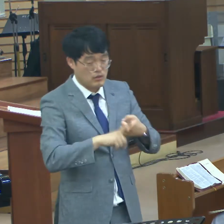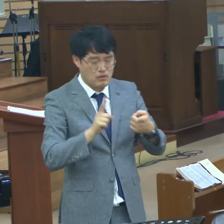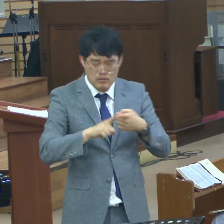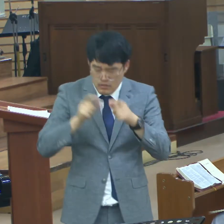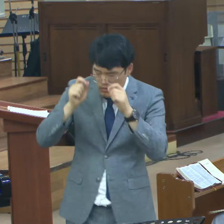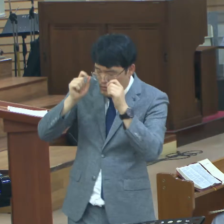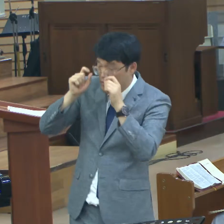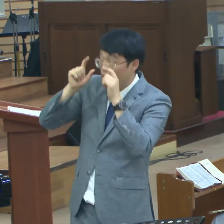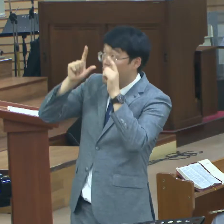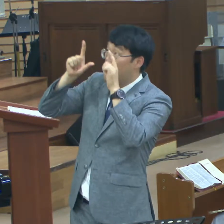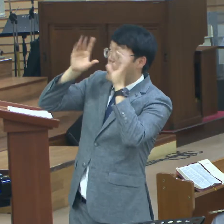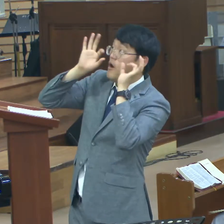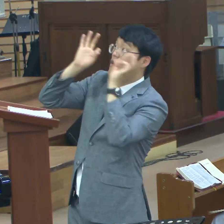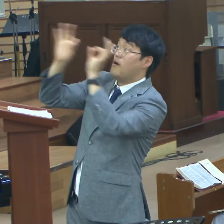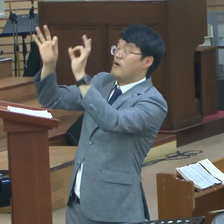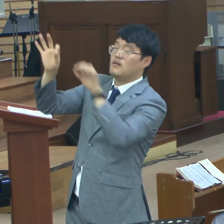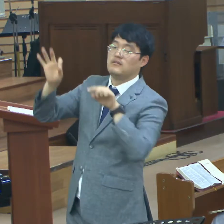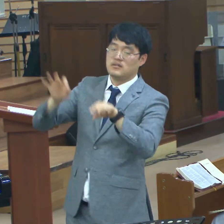얼마나 큰 축복인지 몰라요.